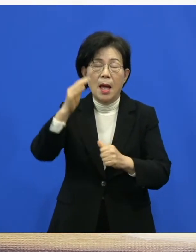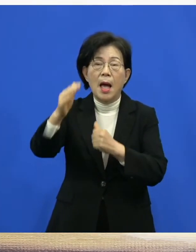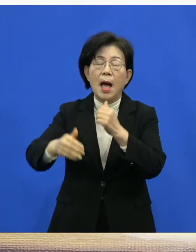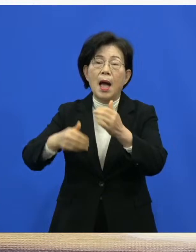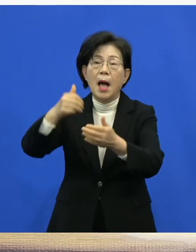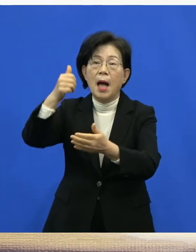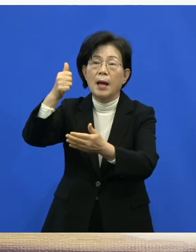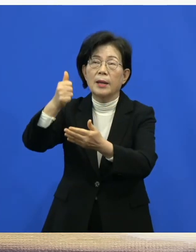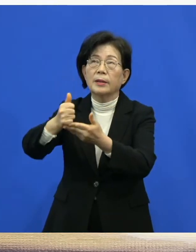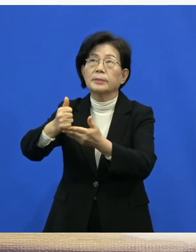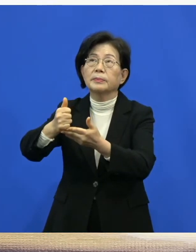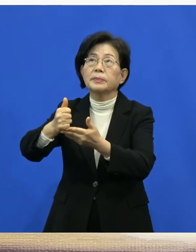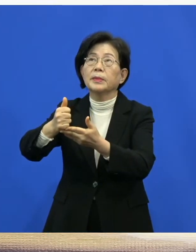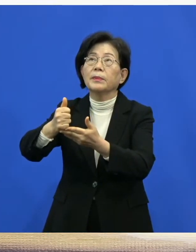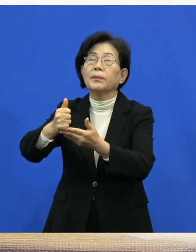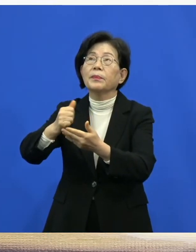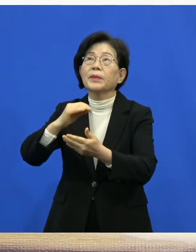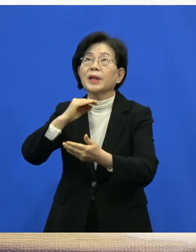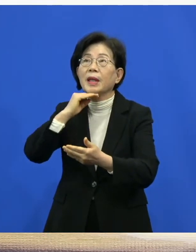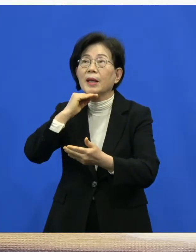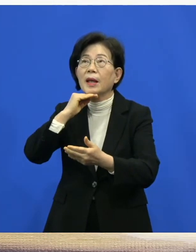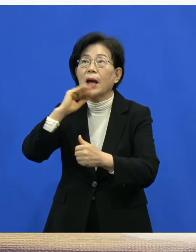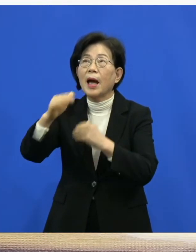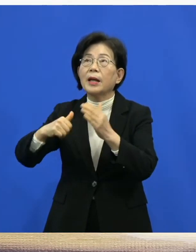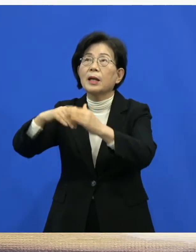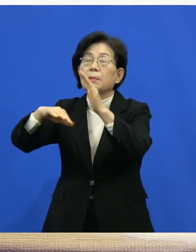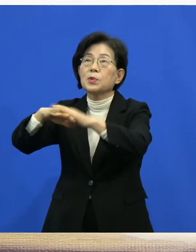하나님은 기다리고 계세요. 내 손 잡아.